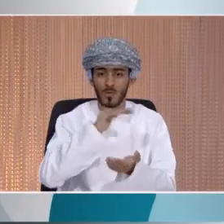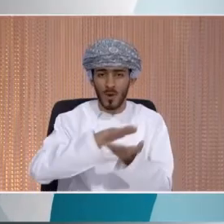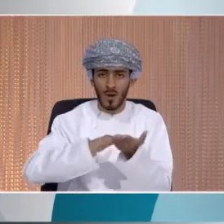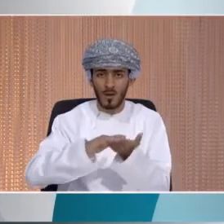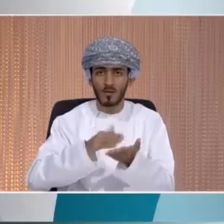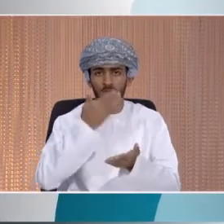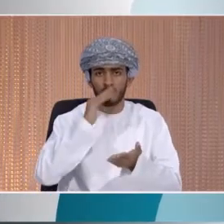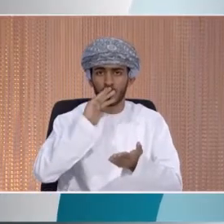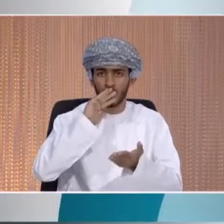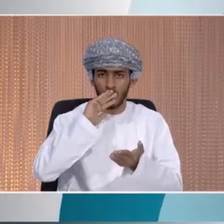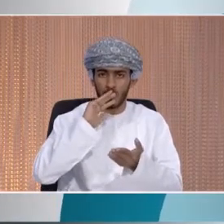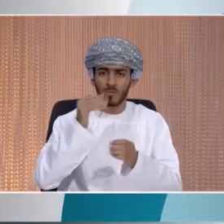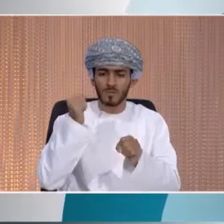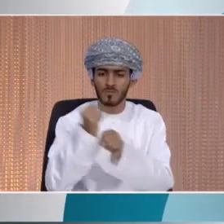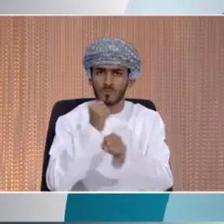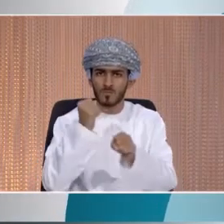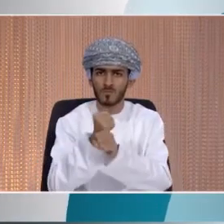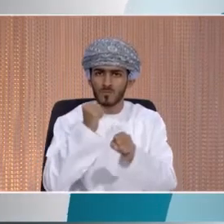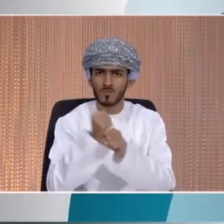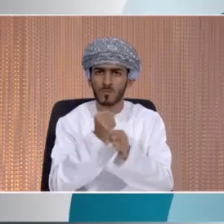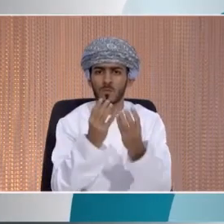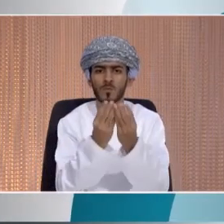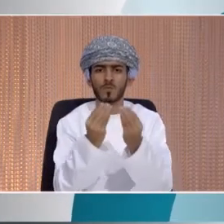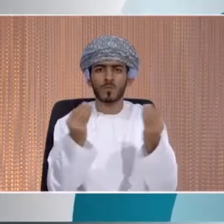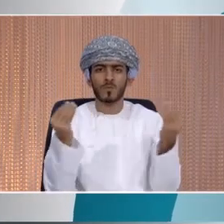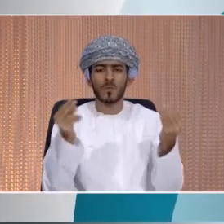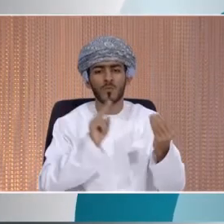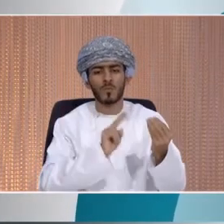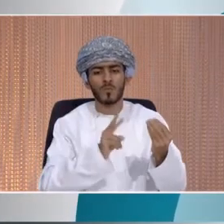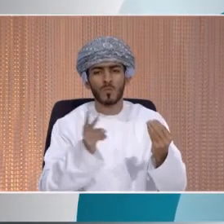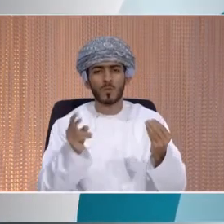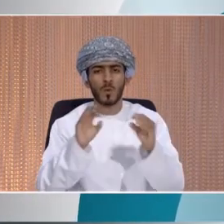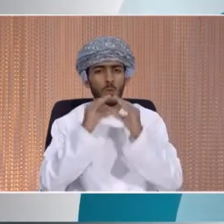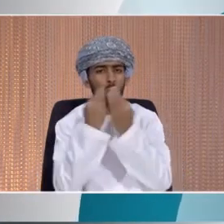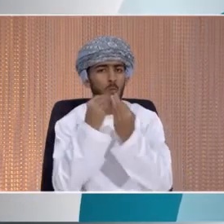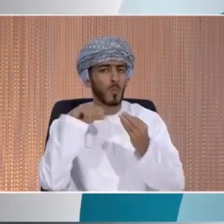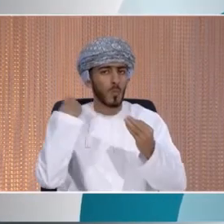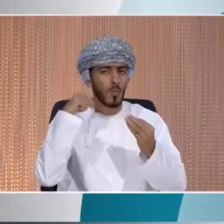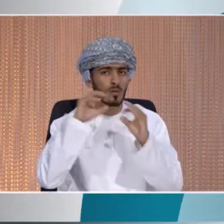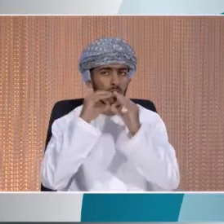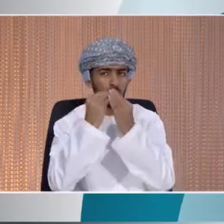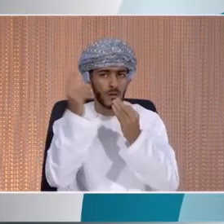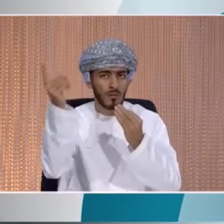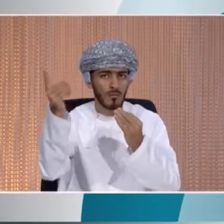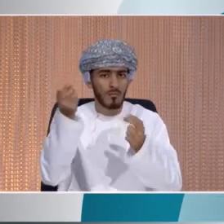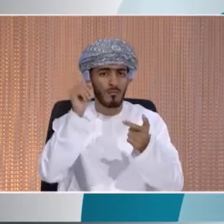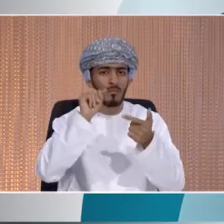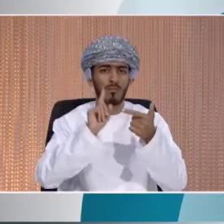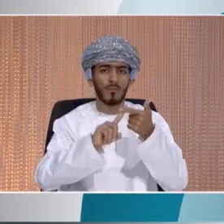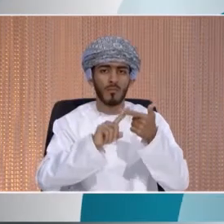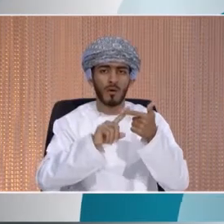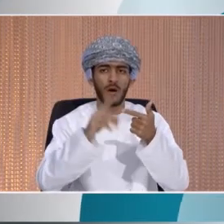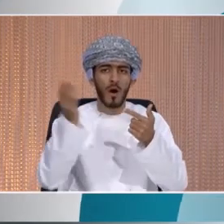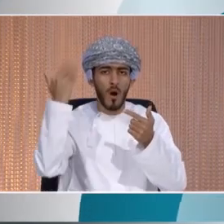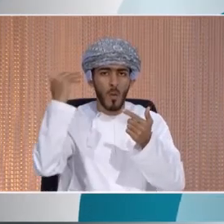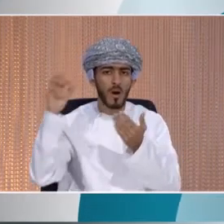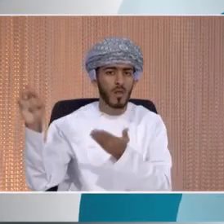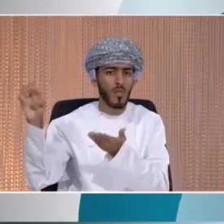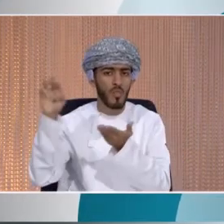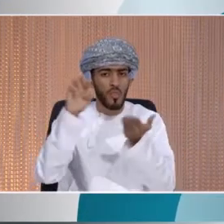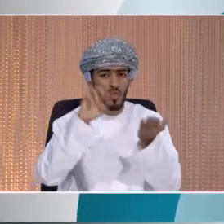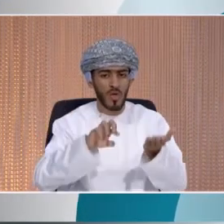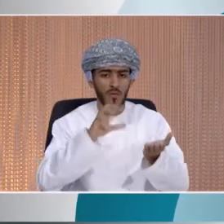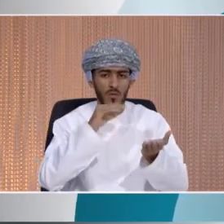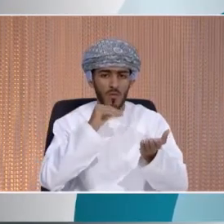رب العالمين قام بدور كبير جدا من خلال وزارة التنمية الاجتماعية ومن خلال المؤسسات الحكومية، حيث تم استضافة